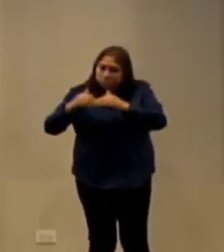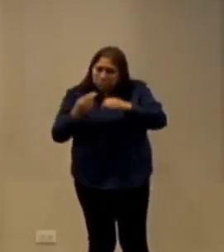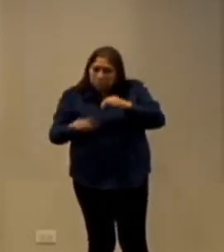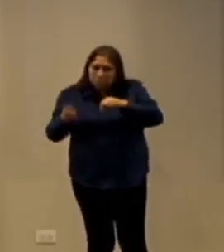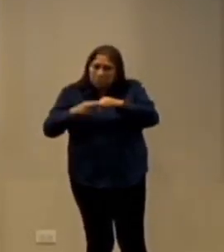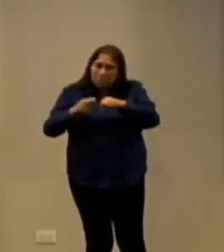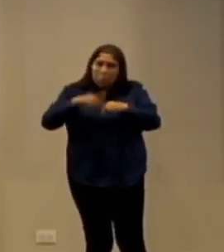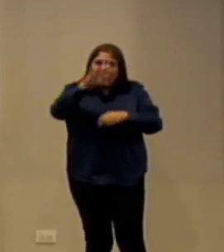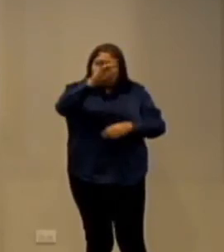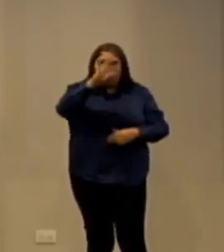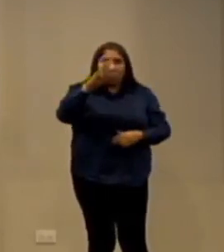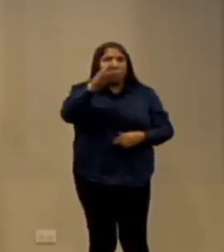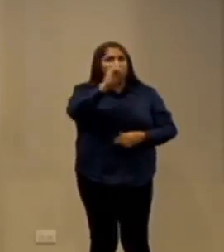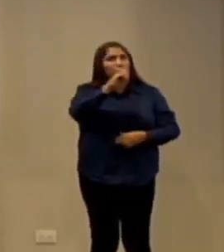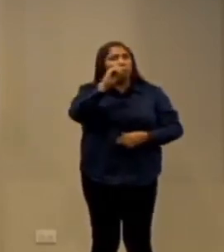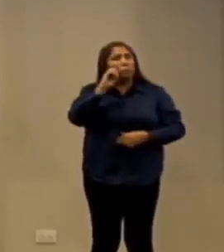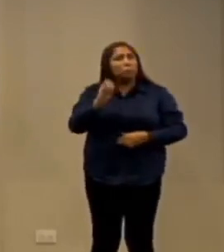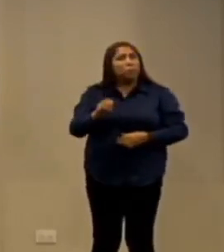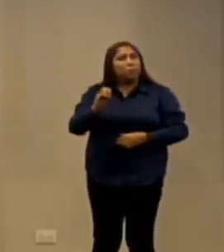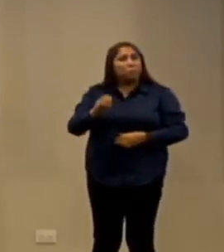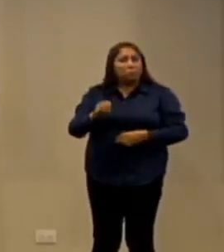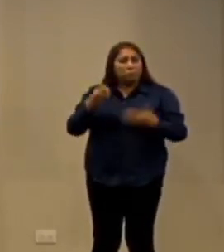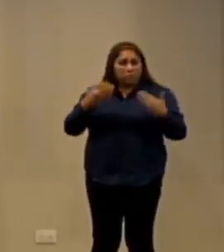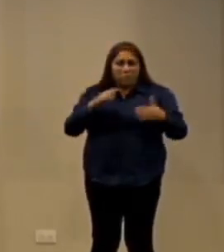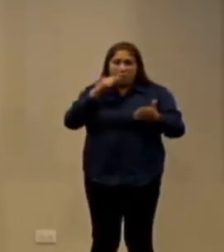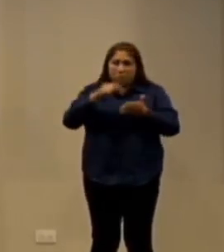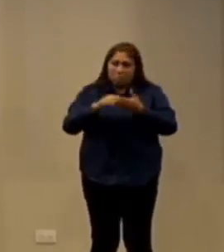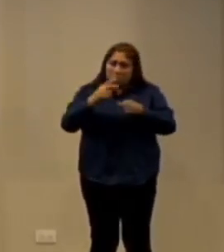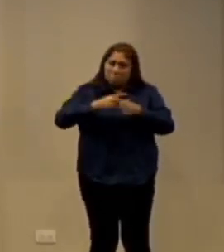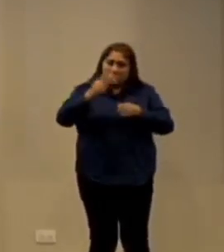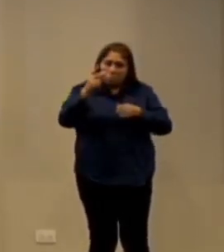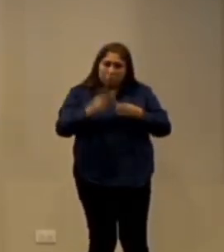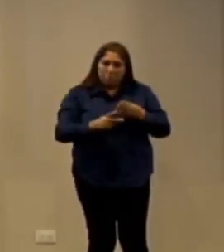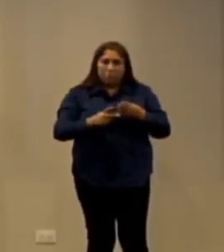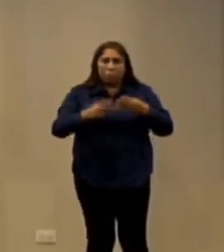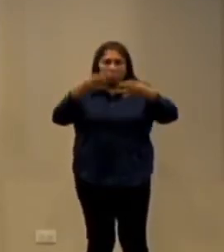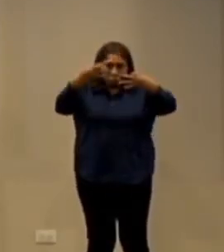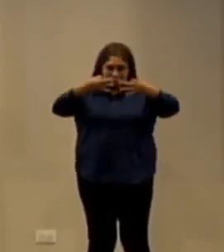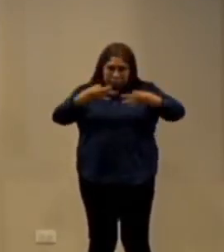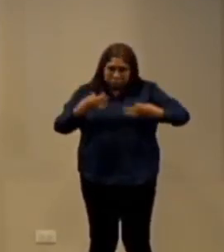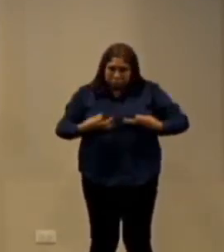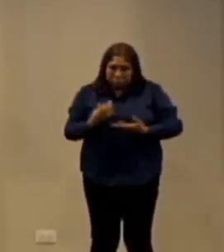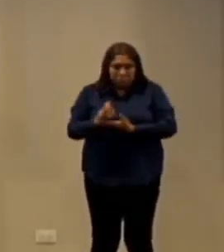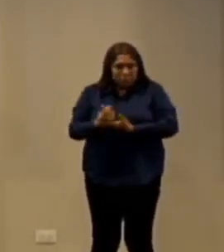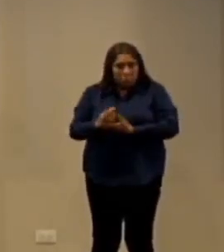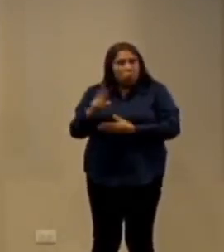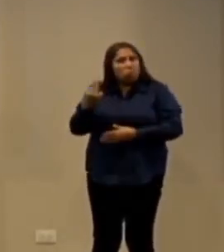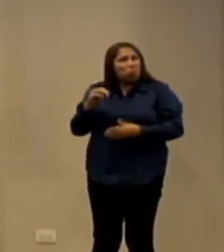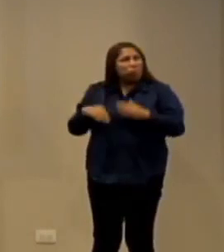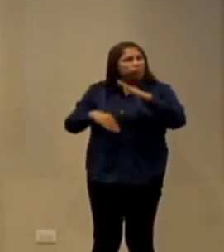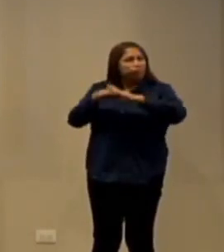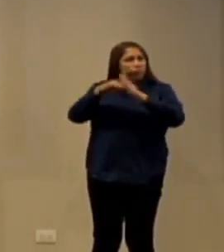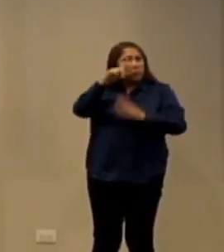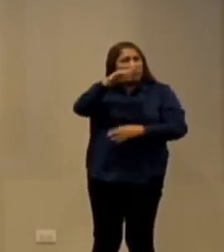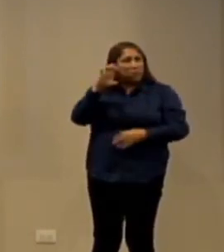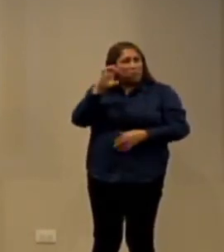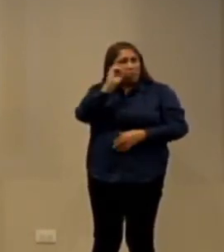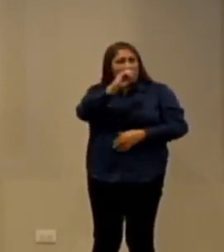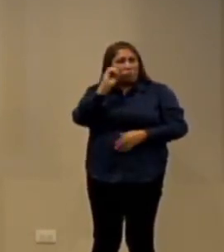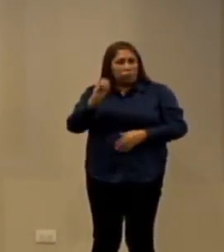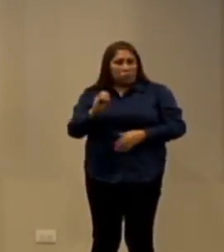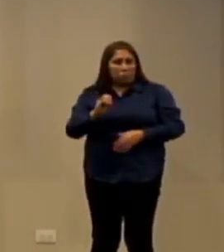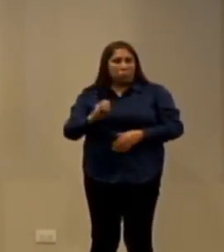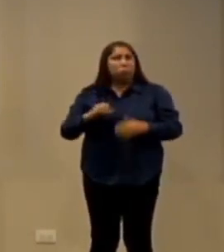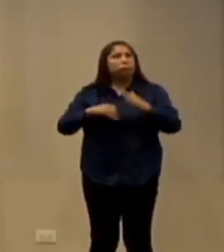El 84% de unidades ejecutoras ya están programando el programa presupuestal, no todavía el 100%, o sea, nuestra meta de gestión tiene que ser